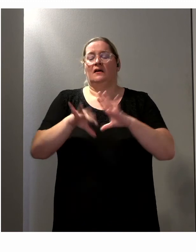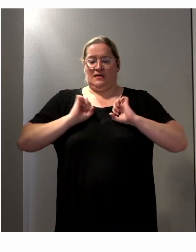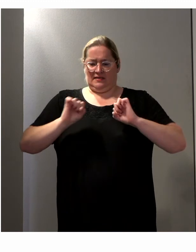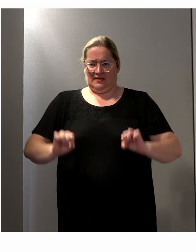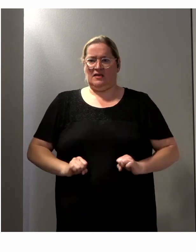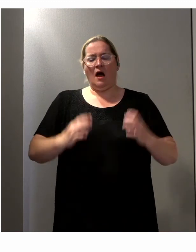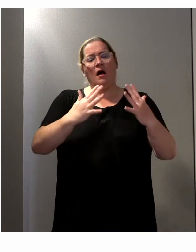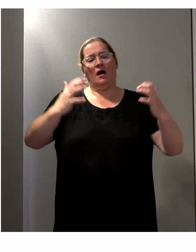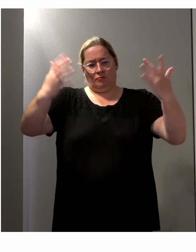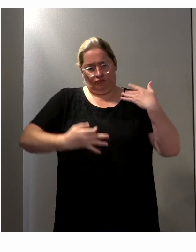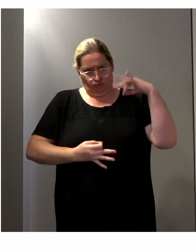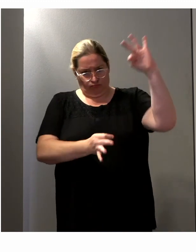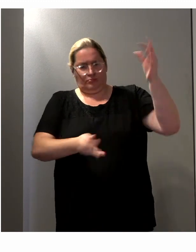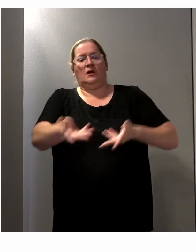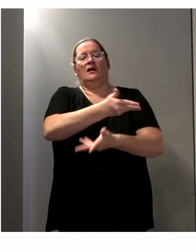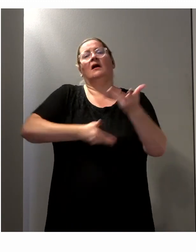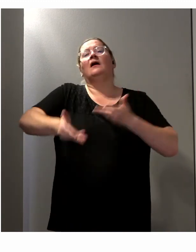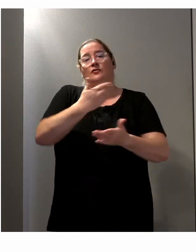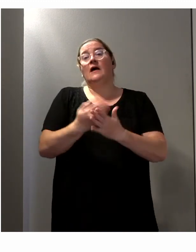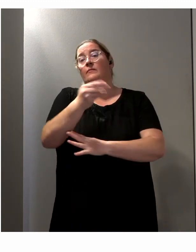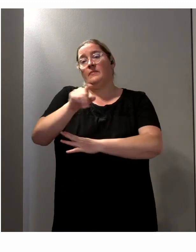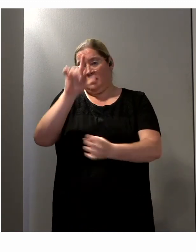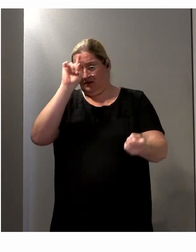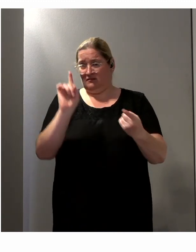de la PPL sur la déconjugalisation. Voilà.